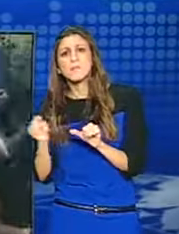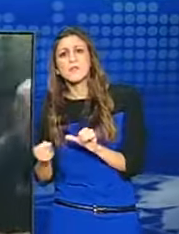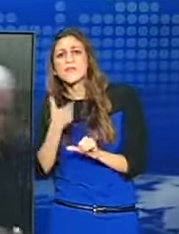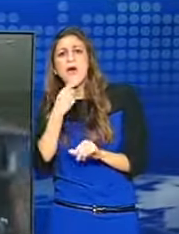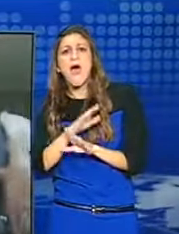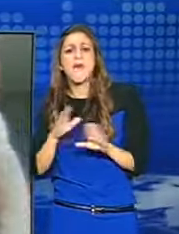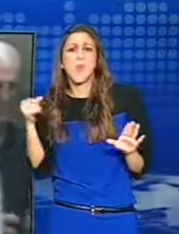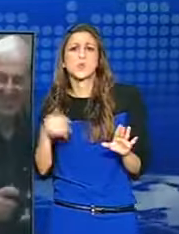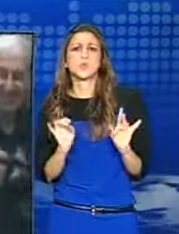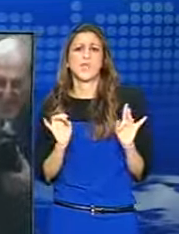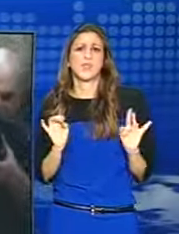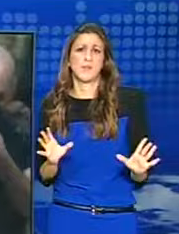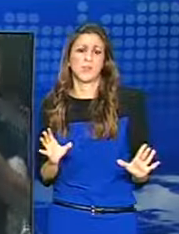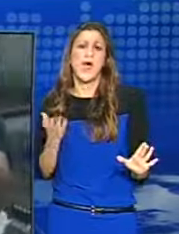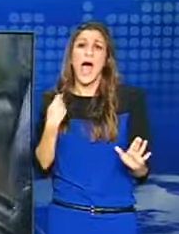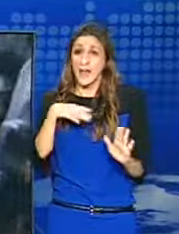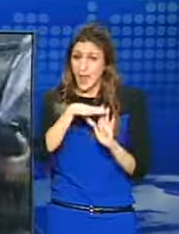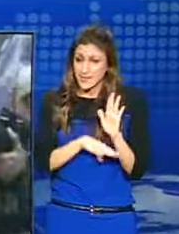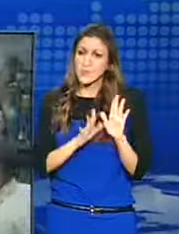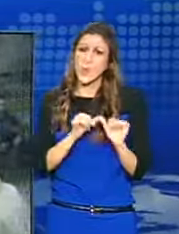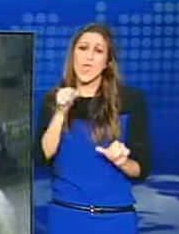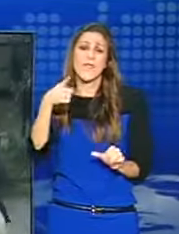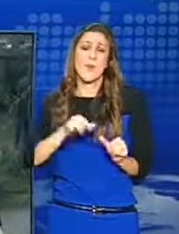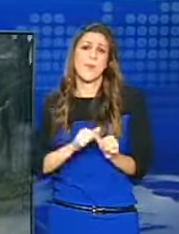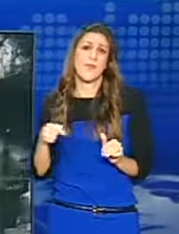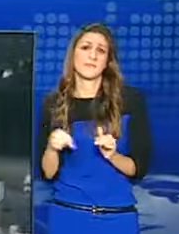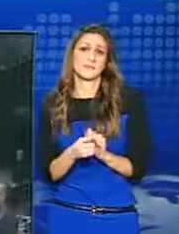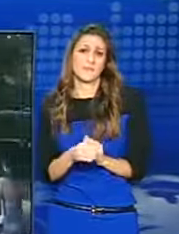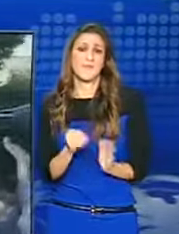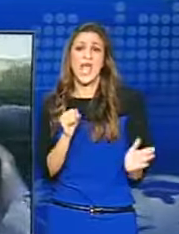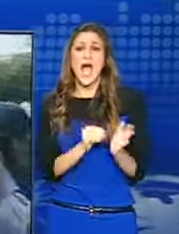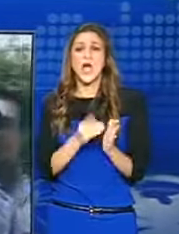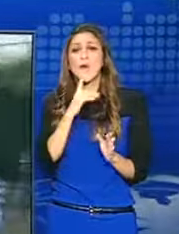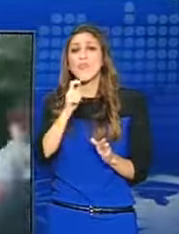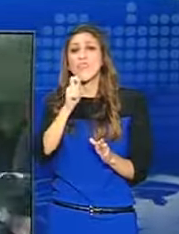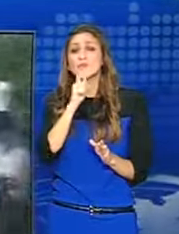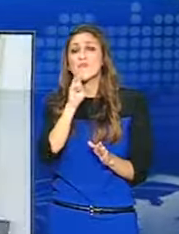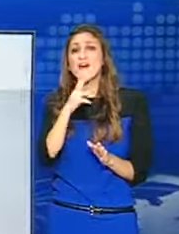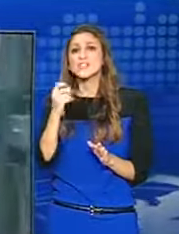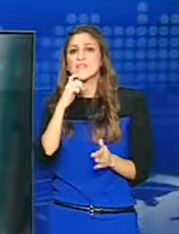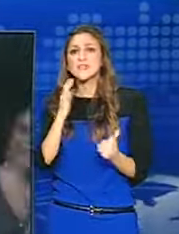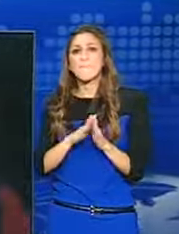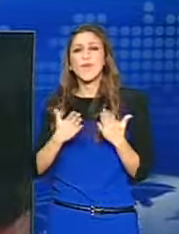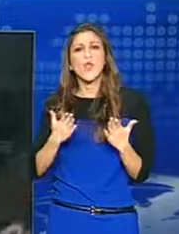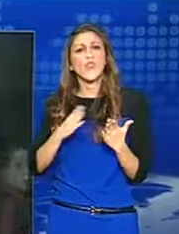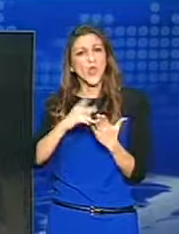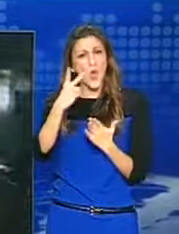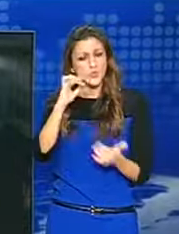παντελή επισκέφτηκε και ο δημοσιογράφος κώστας βαξεβάνης ο οποίος δημοσιοποίησε σήμερα στο περιοδικό του ότι το αντίγραφο που έχει στα χέρια του